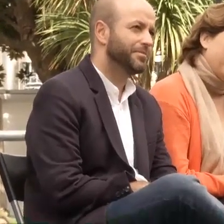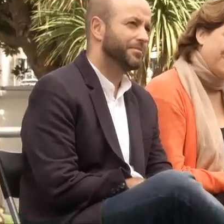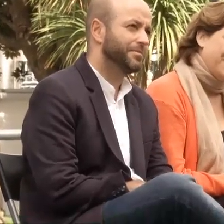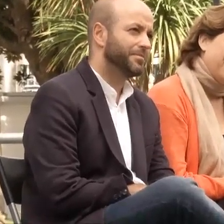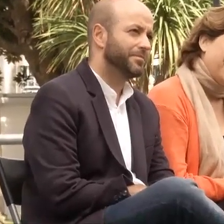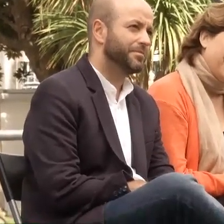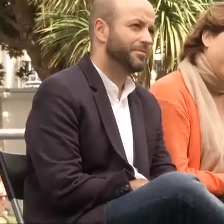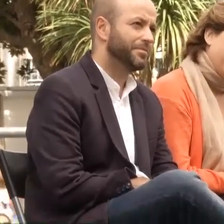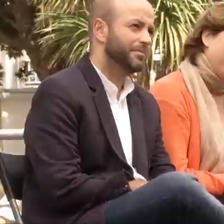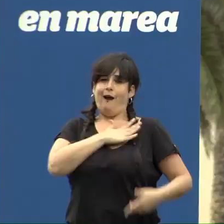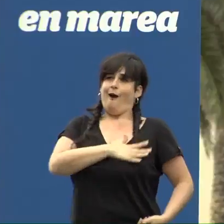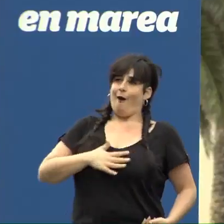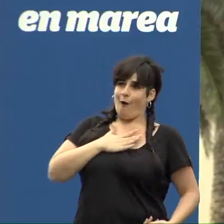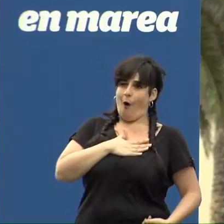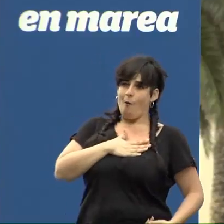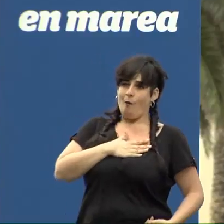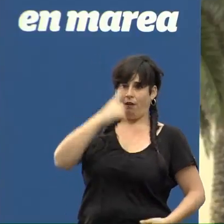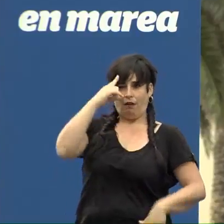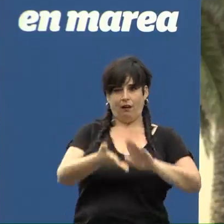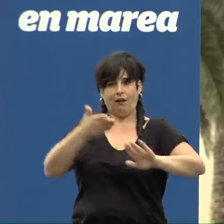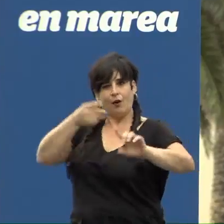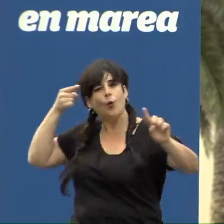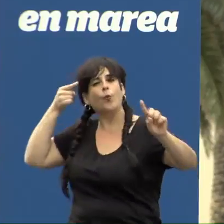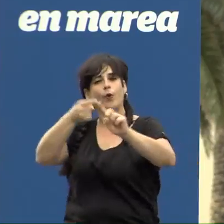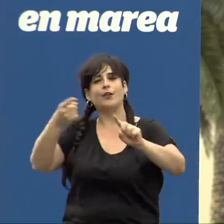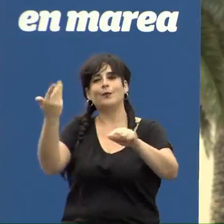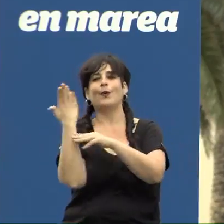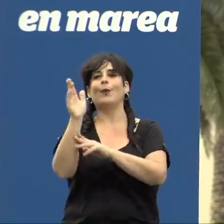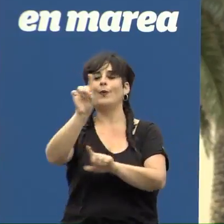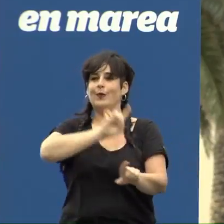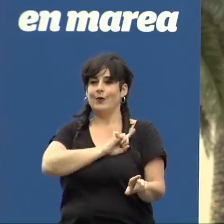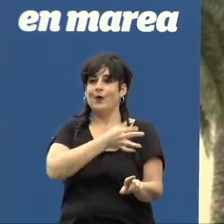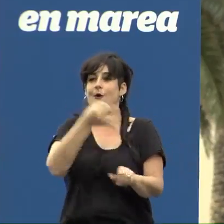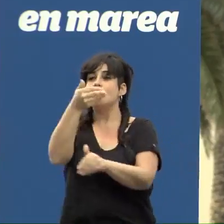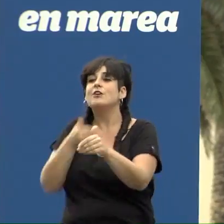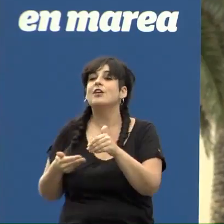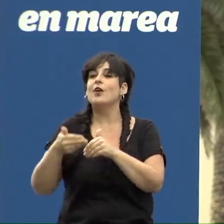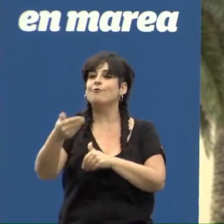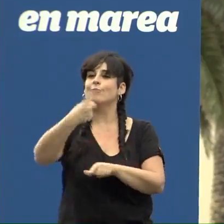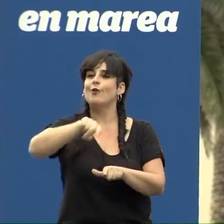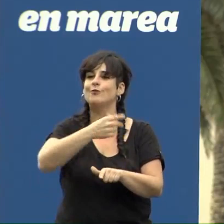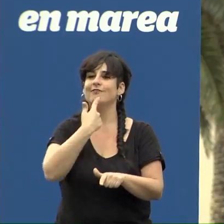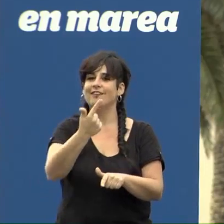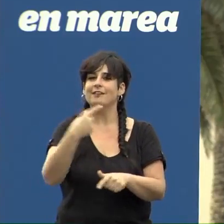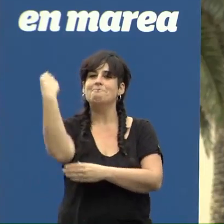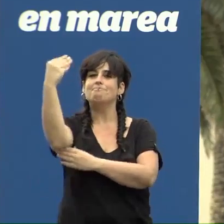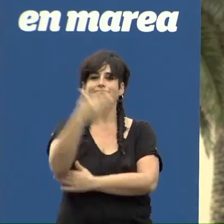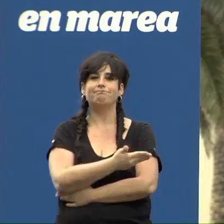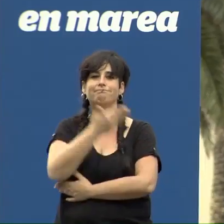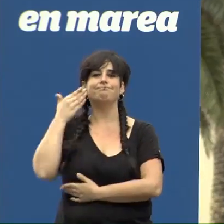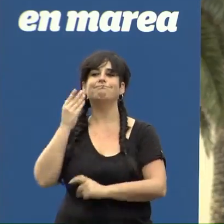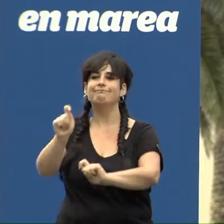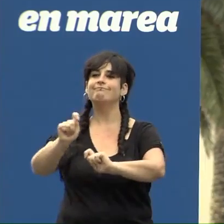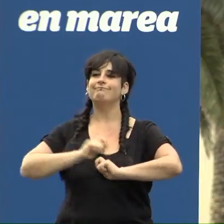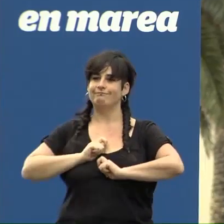privilexio e de comodidade por dar o salto, por representarnos a todas e todos, e porque un día podemos decir que estamos orgullosos do noso presidente no